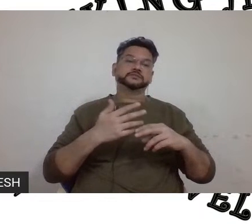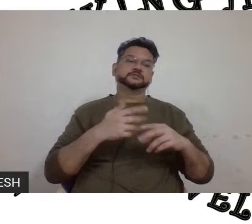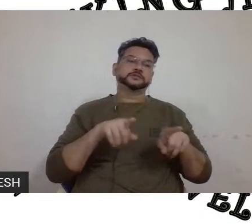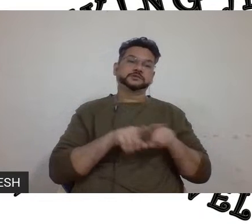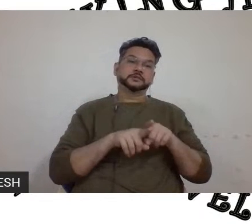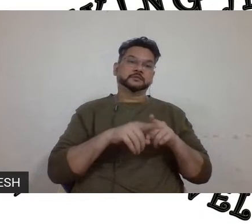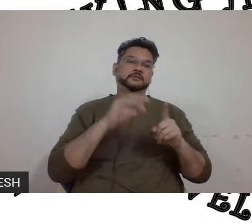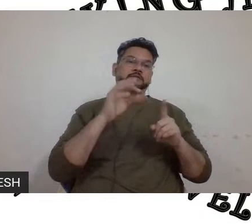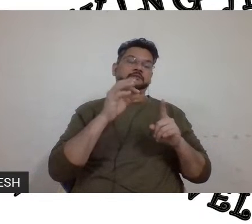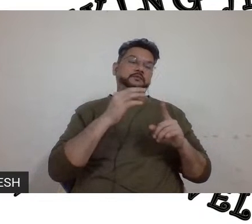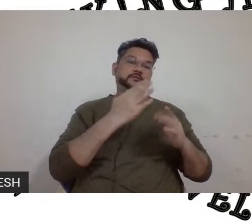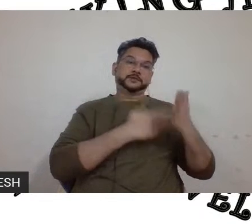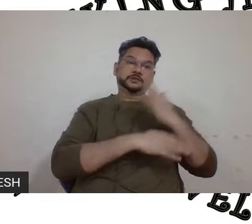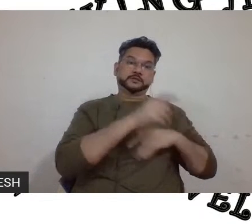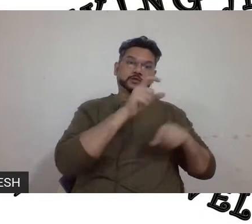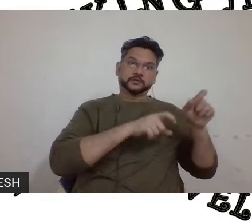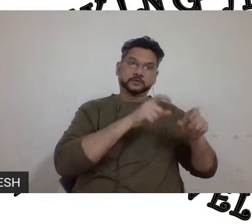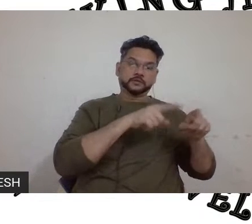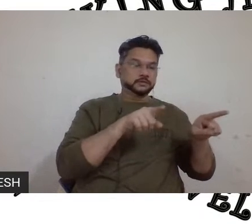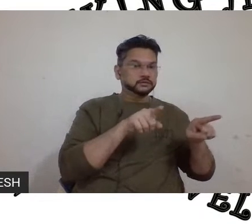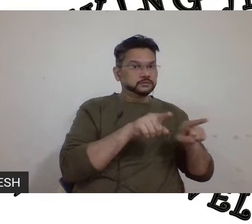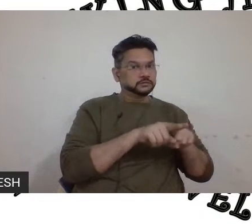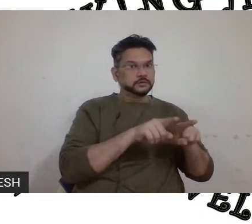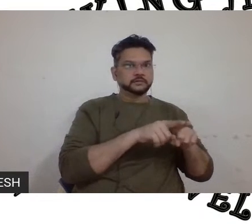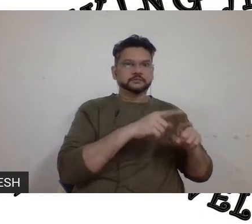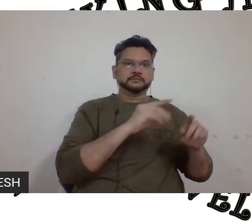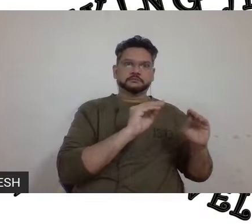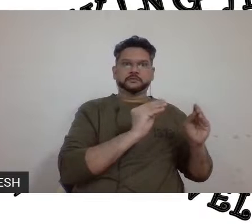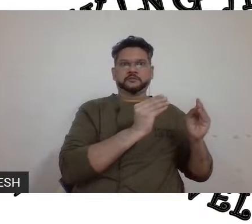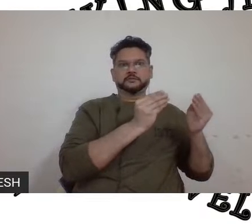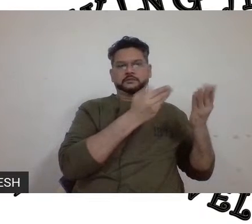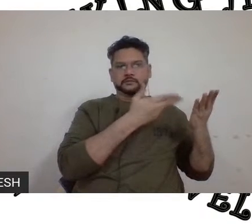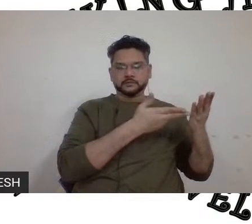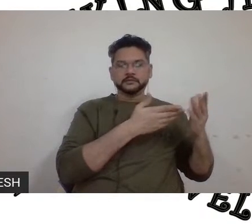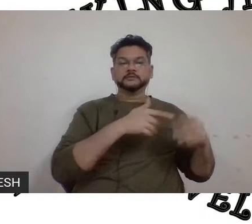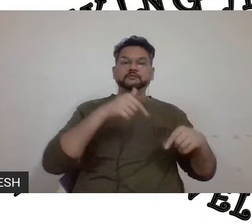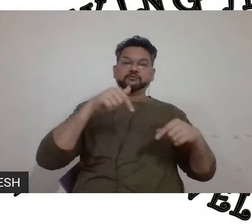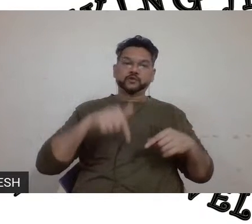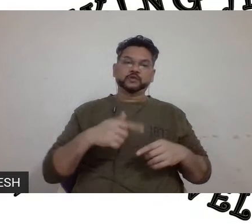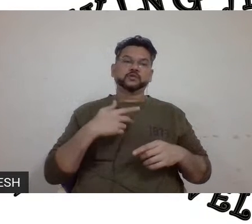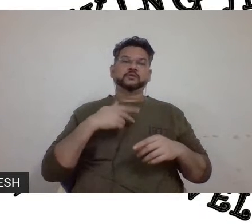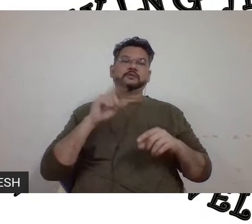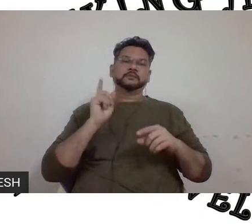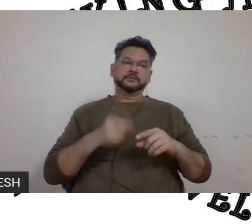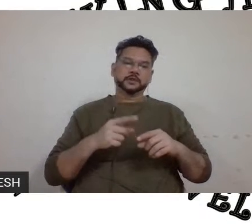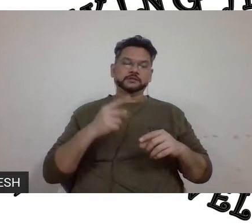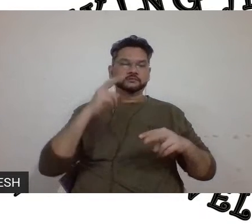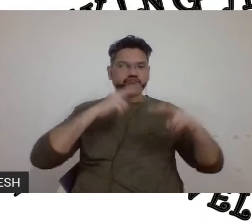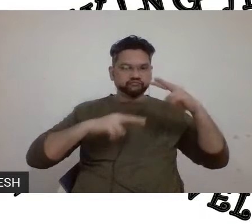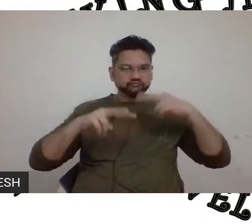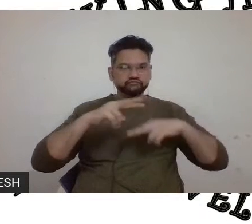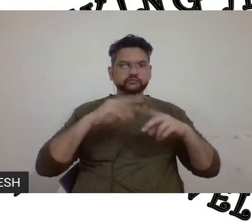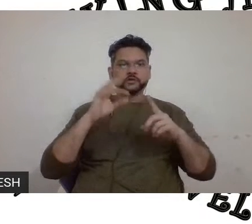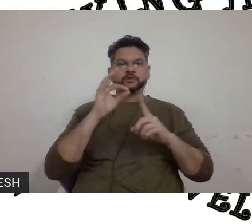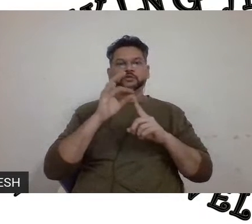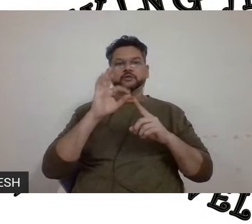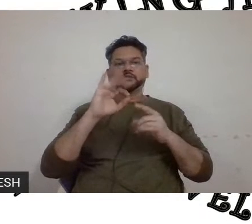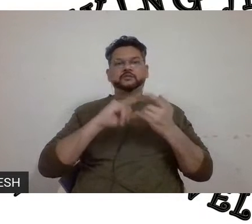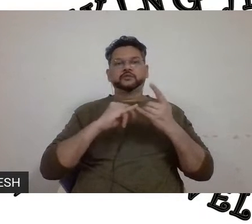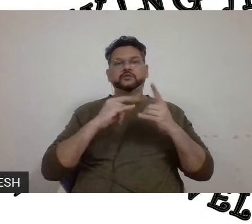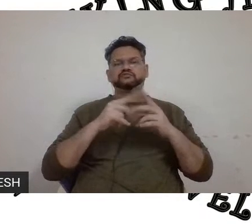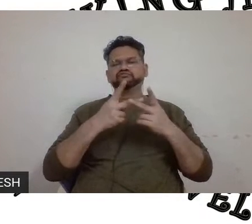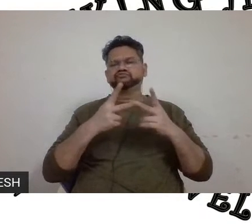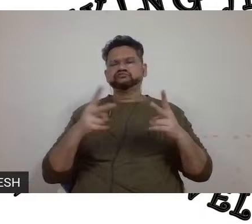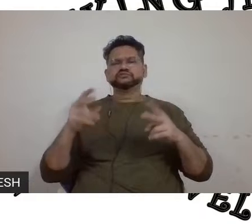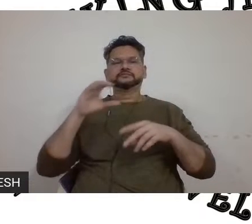पकड़ बनाई है, और इसलिए ये देखना होगा कि अब वो कौन कौन सी पोस्ट पर बहुत अच्छी तरह से काम कर सकते हैं। तो इसीलिए